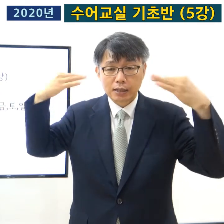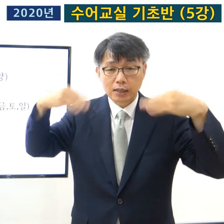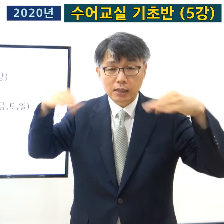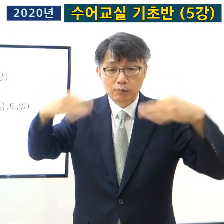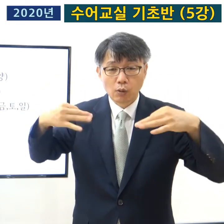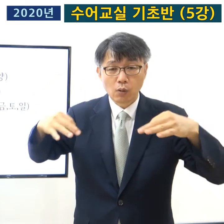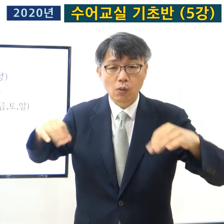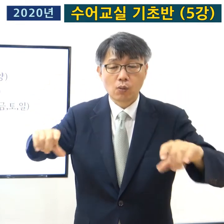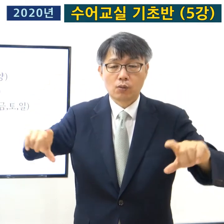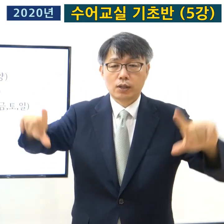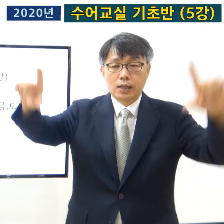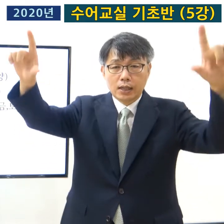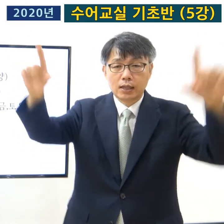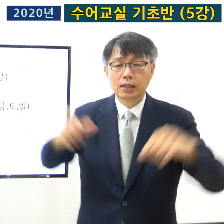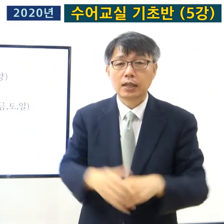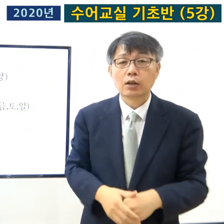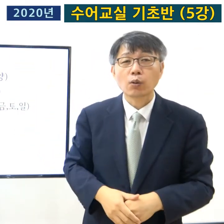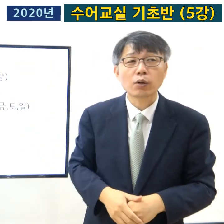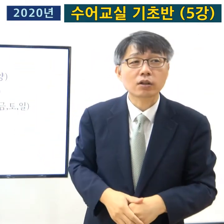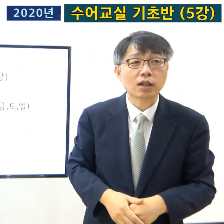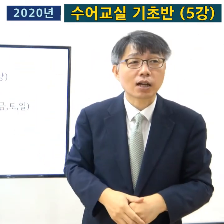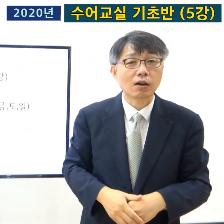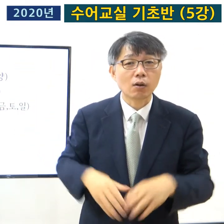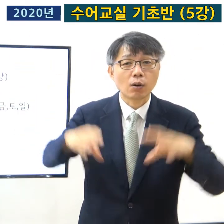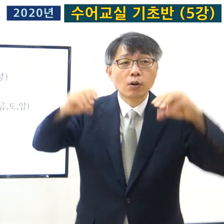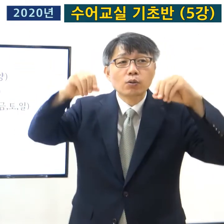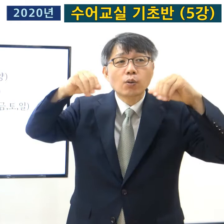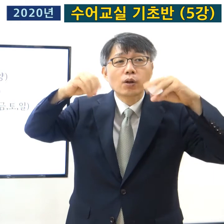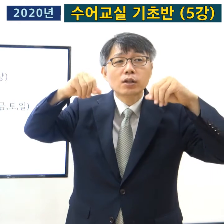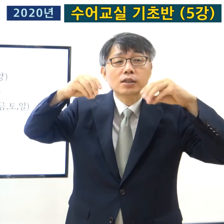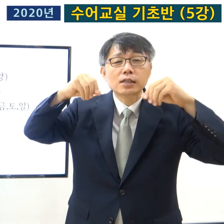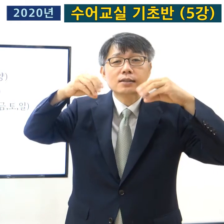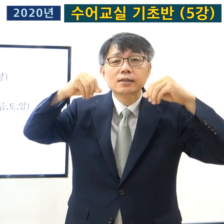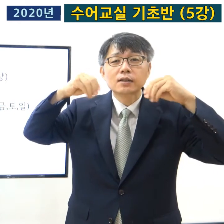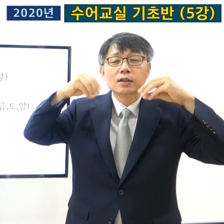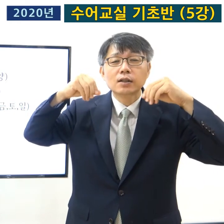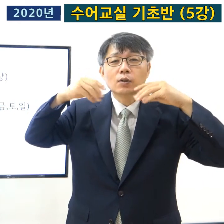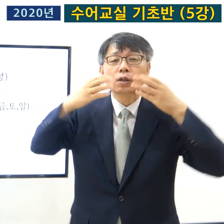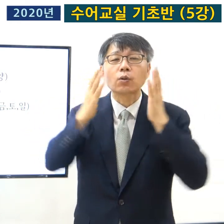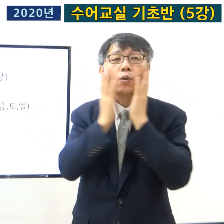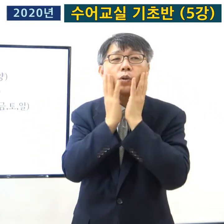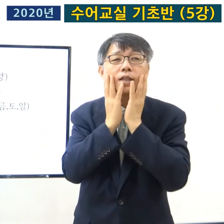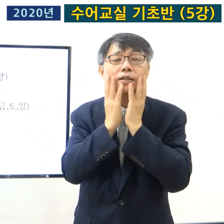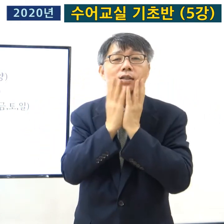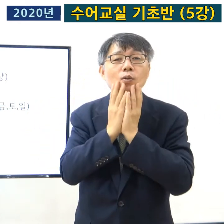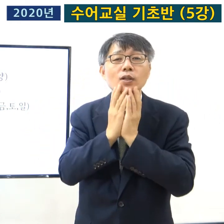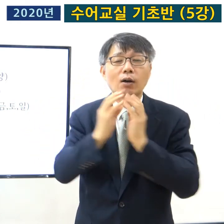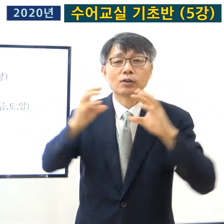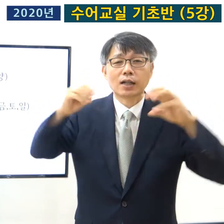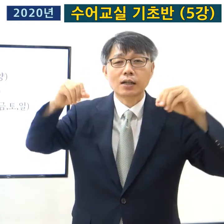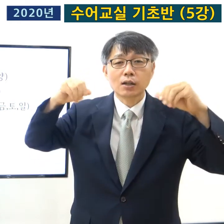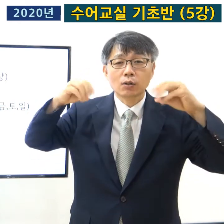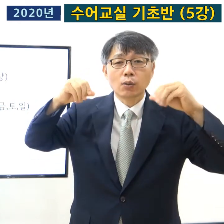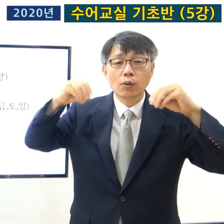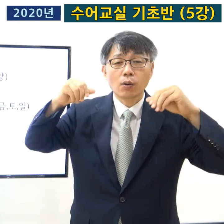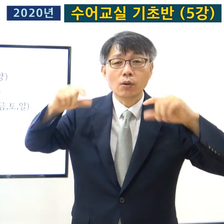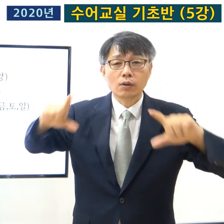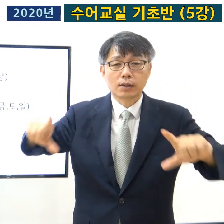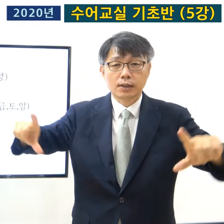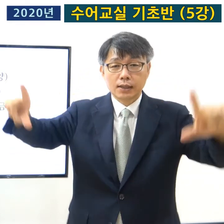생각하듯이 금요일. 토요일은 어떻게 할까요? 토요일 흙 여기 요 근처에서 이제 요일이 나오니까